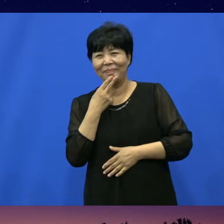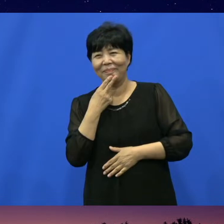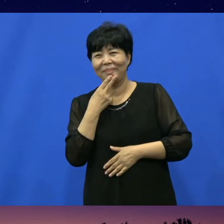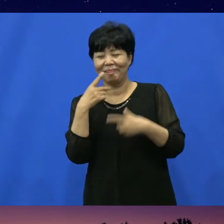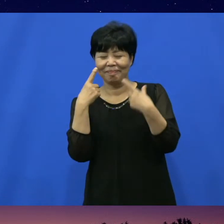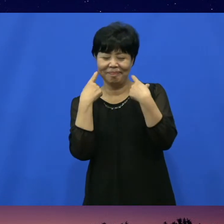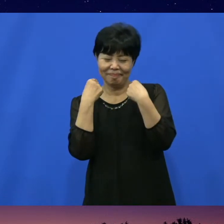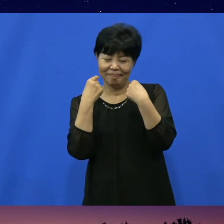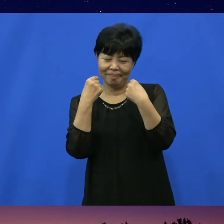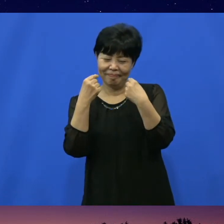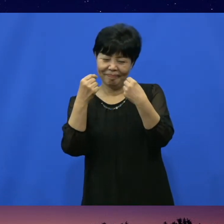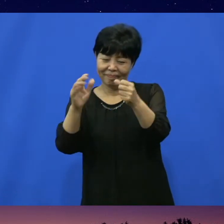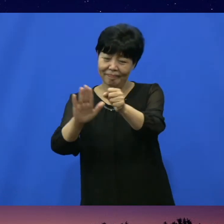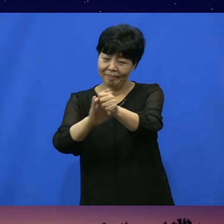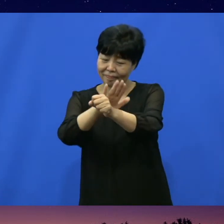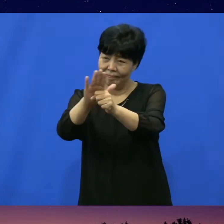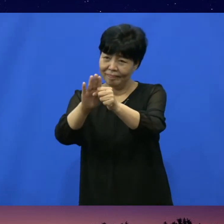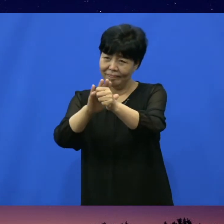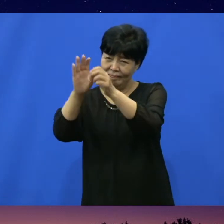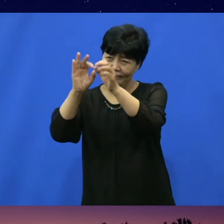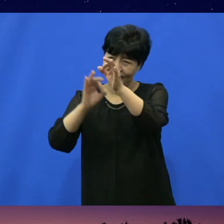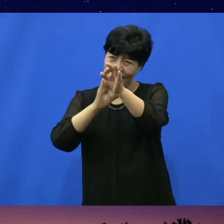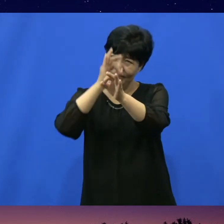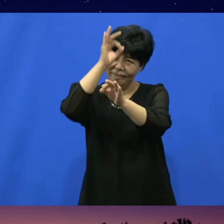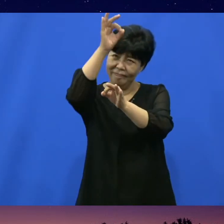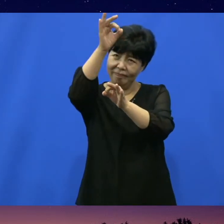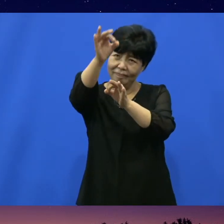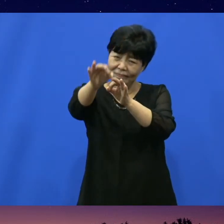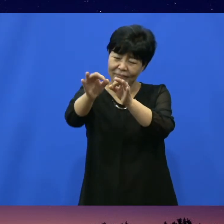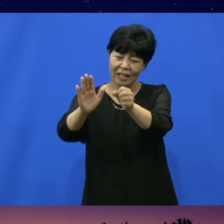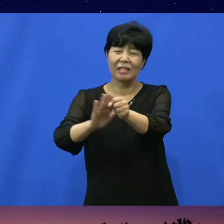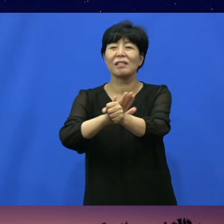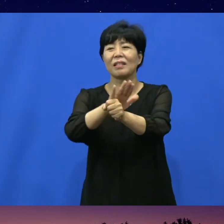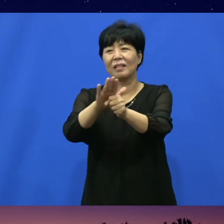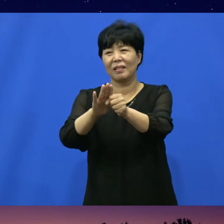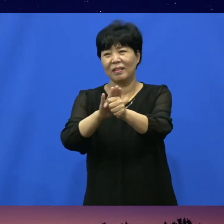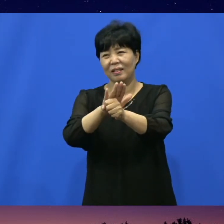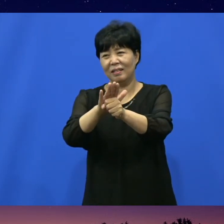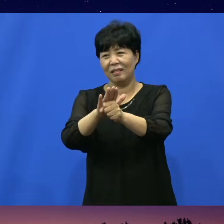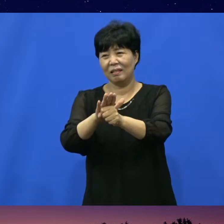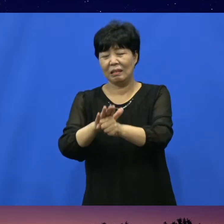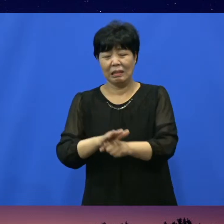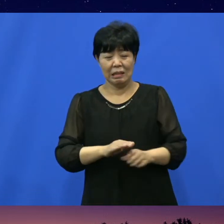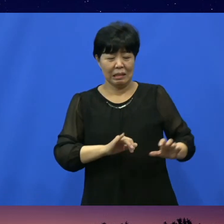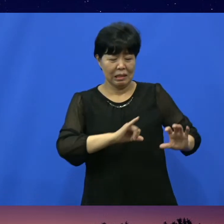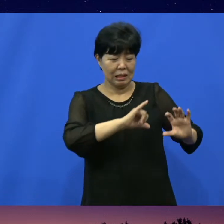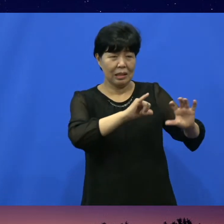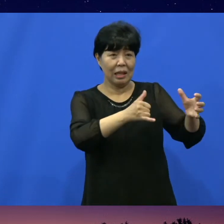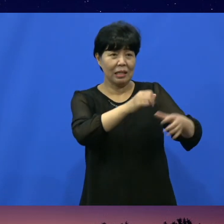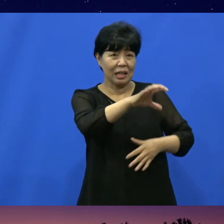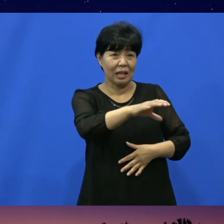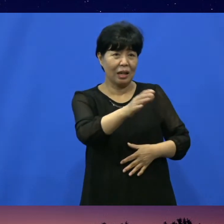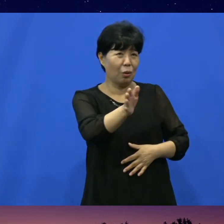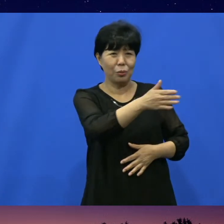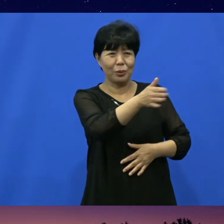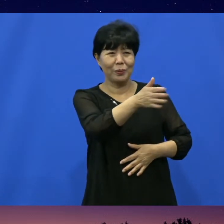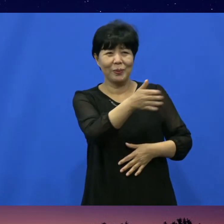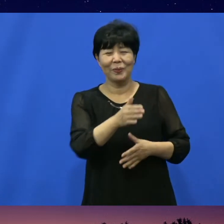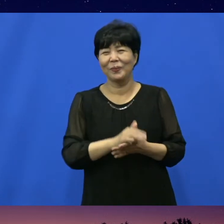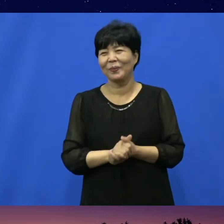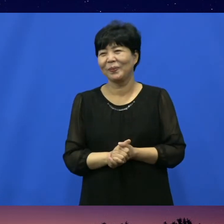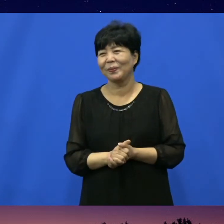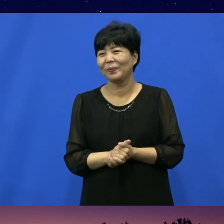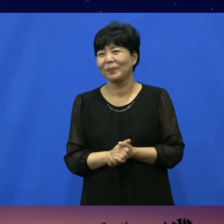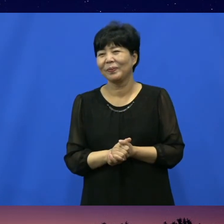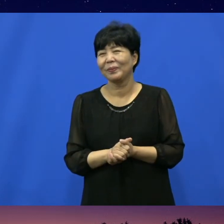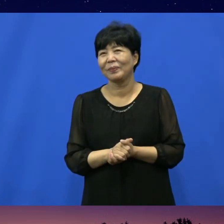지속적인 사랑, 끝이 없는 사랑. 이게 여러분, 우리의 세상에 어디에서도 이게 하나라도 적용이 될 수 있는 사랑이 이 세상에